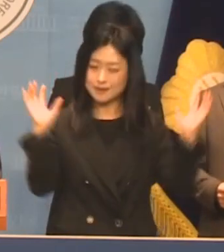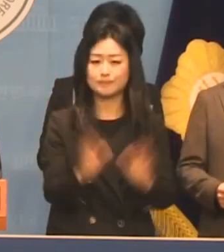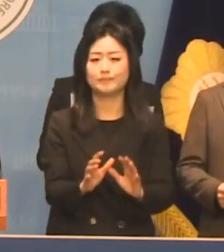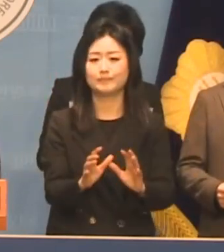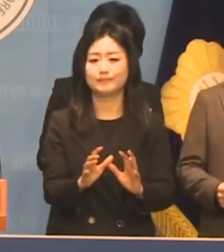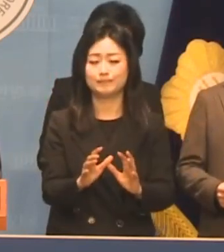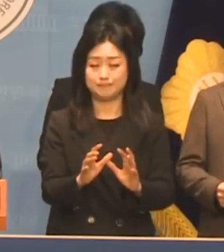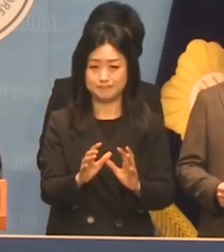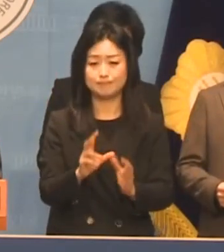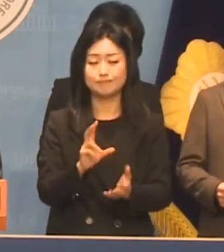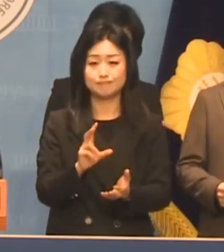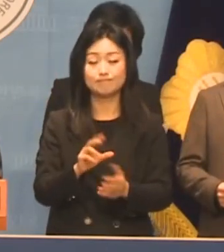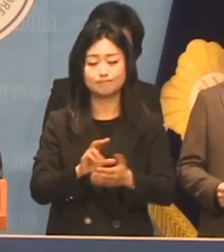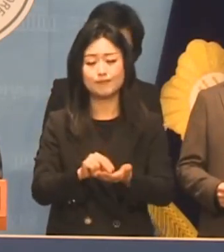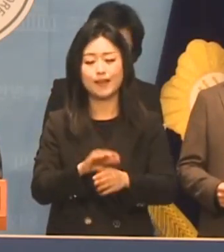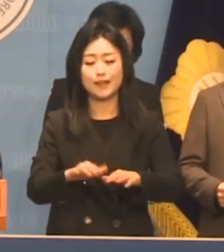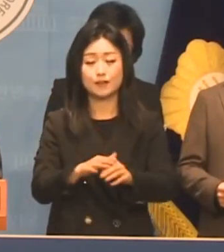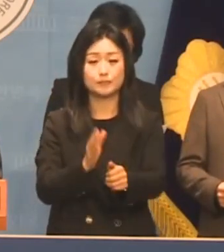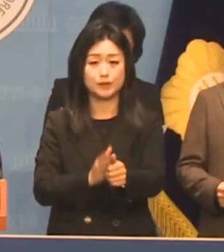절실합니다.